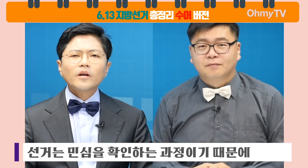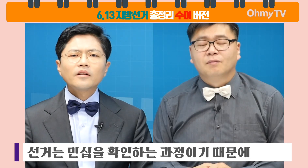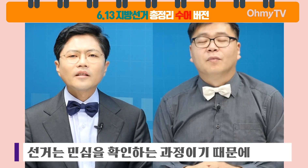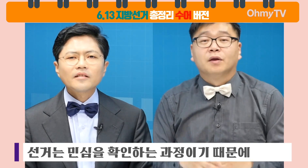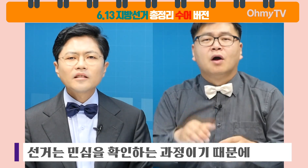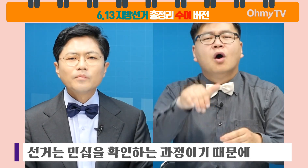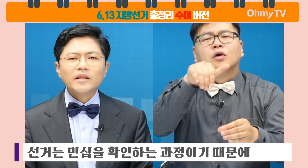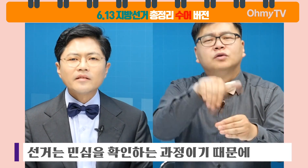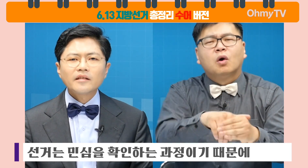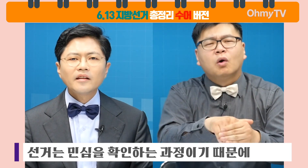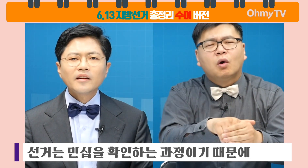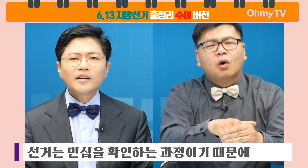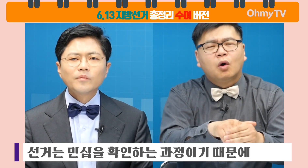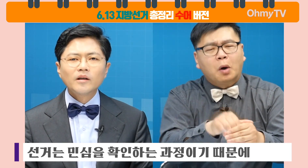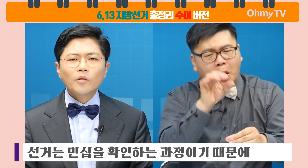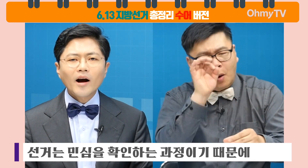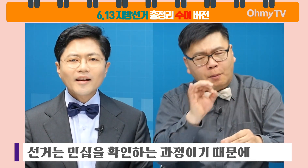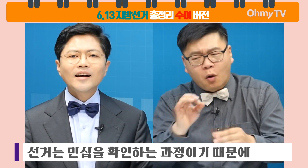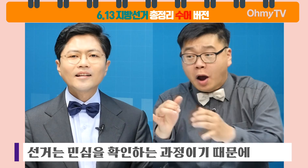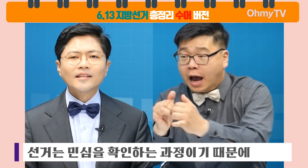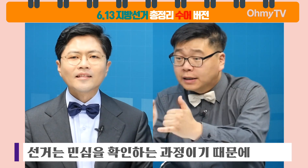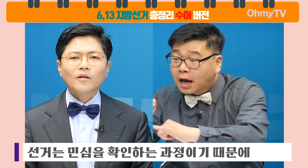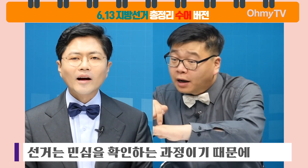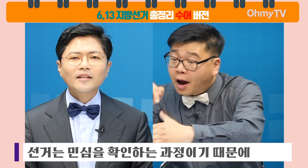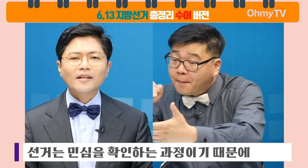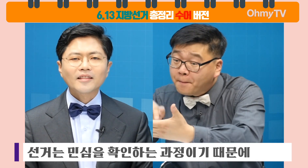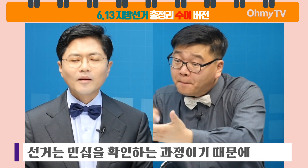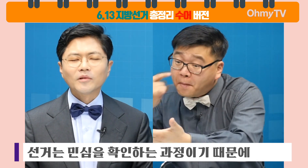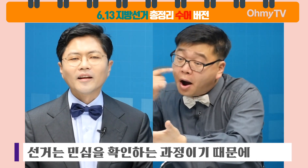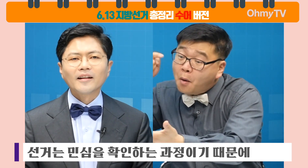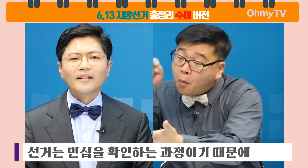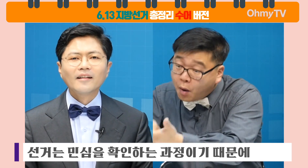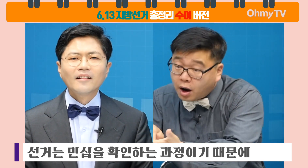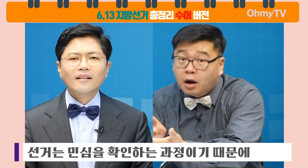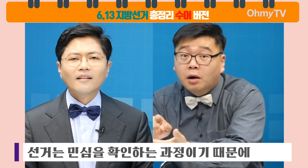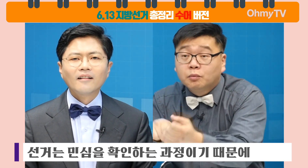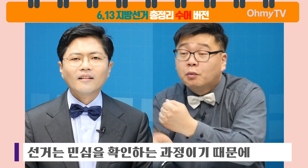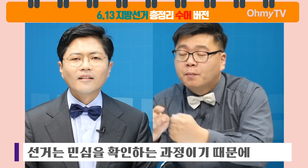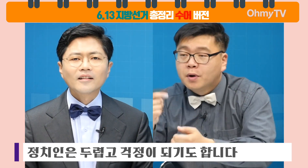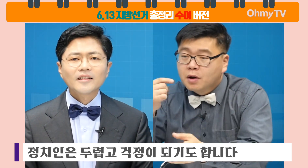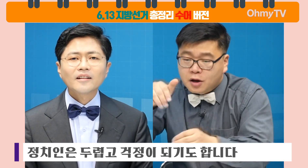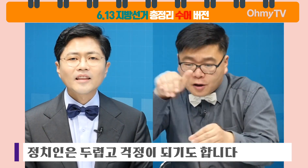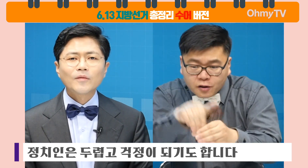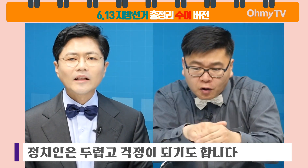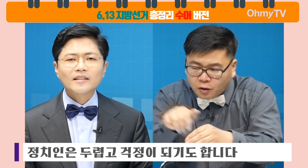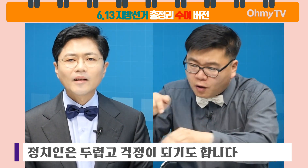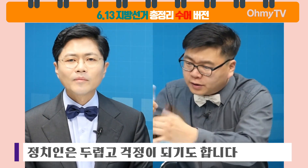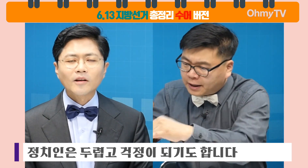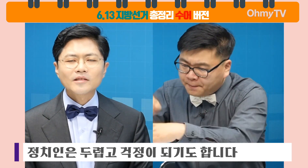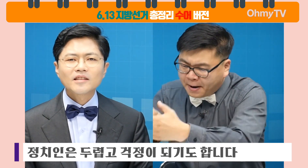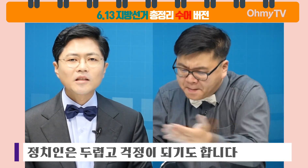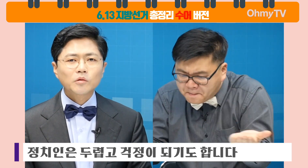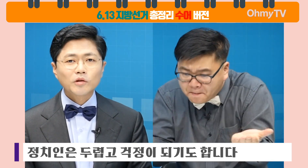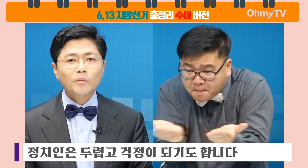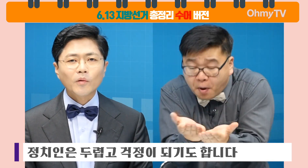선거는 사실은 민심을 확인하는 과정이기 때문에 그때그때마다 참 정치인들은